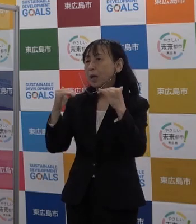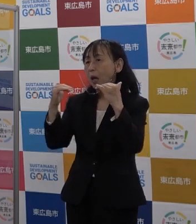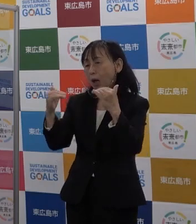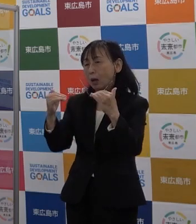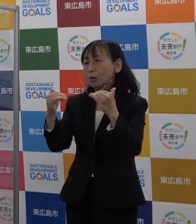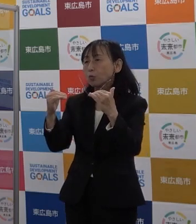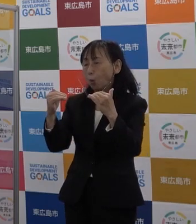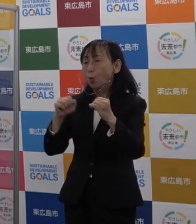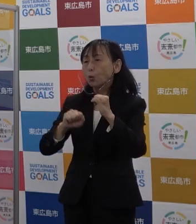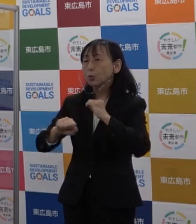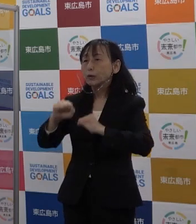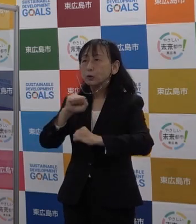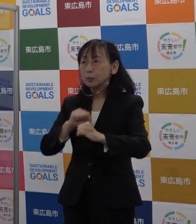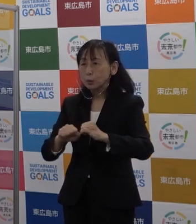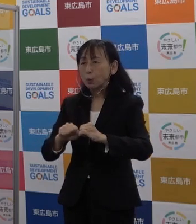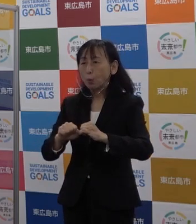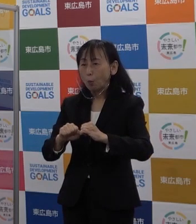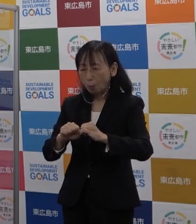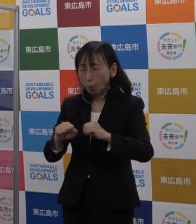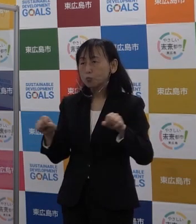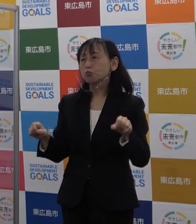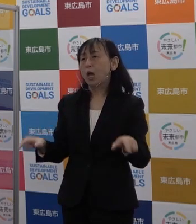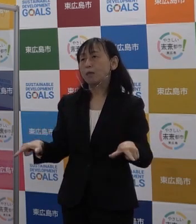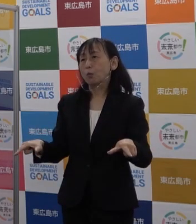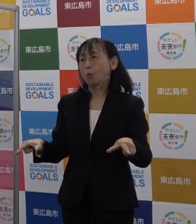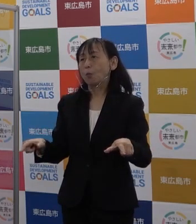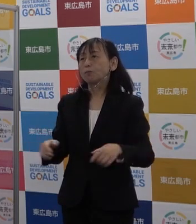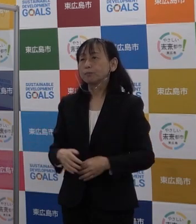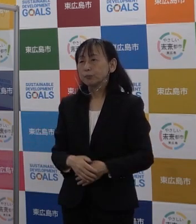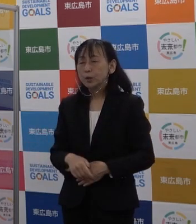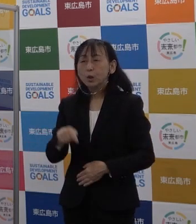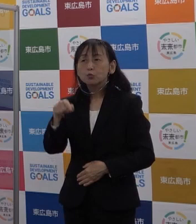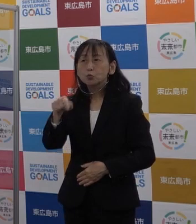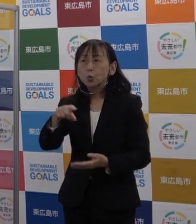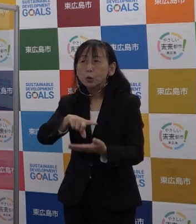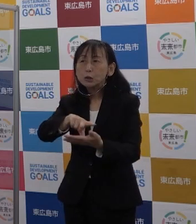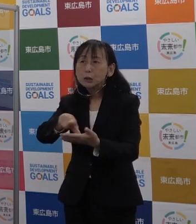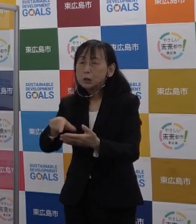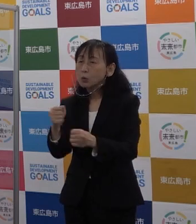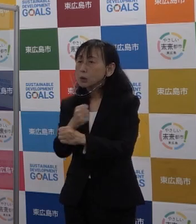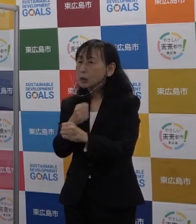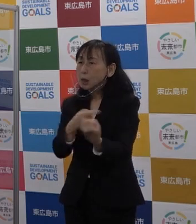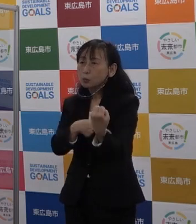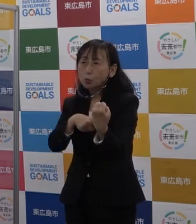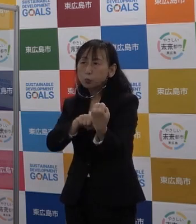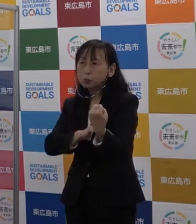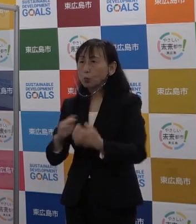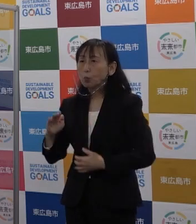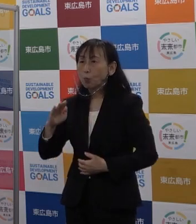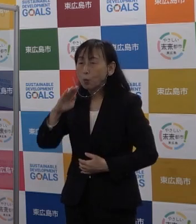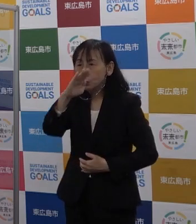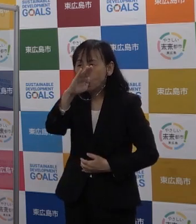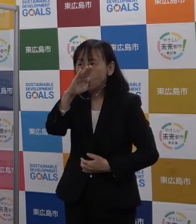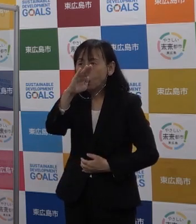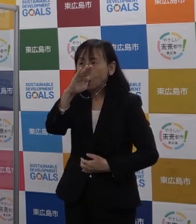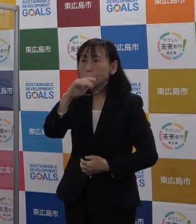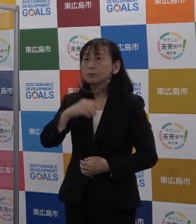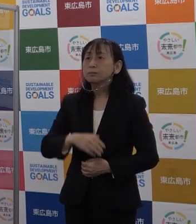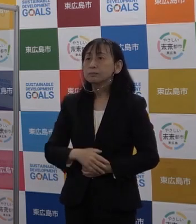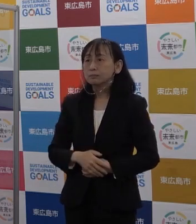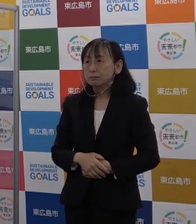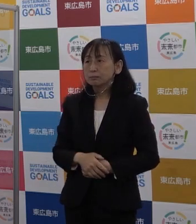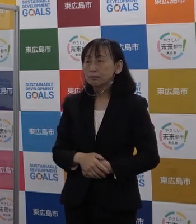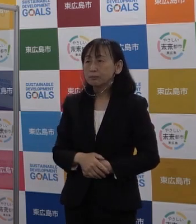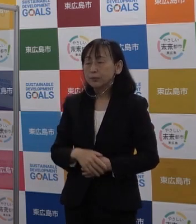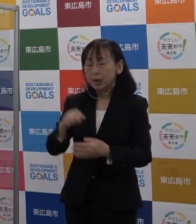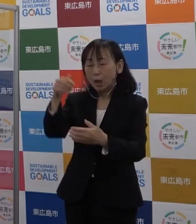みをスタートいたしました。まあ、それはその地域における生産力の向上を図り、所得を